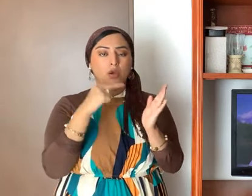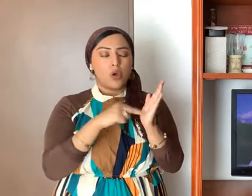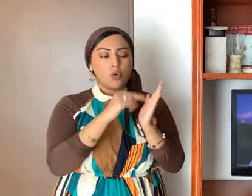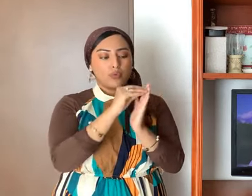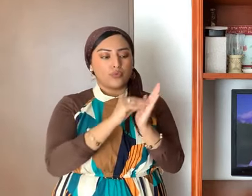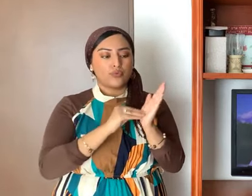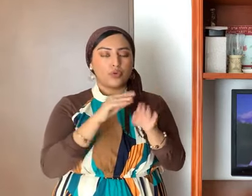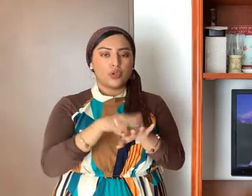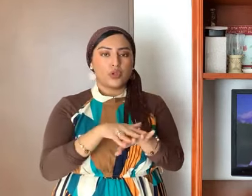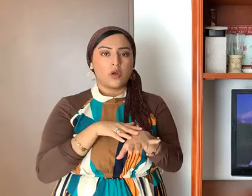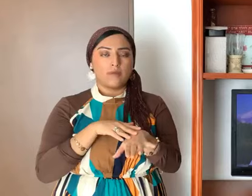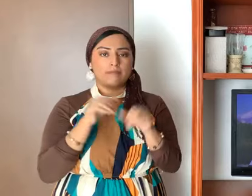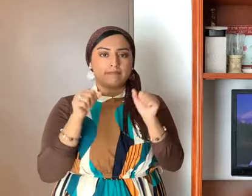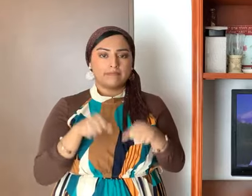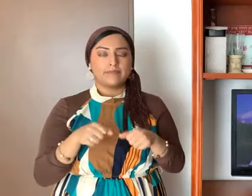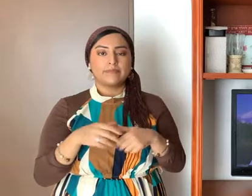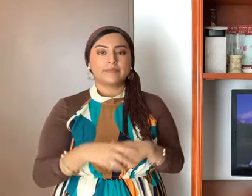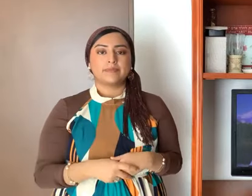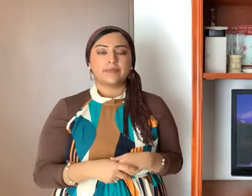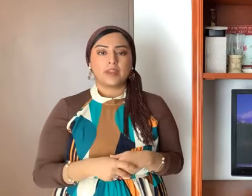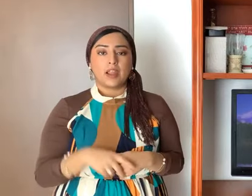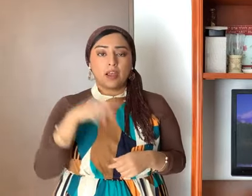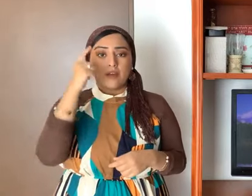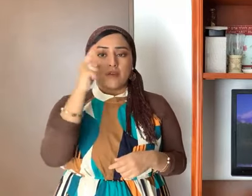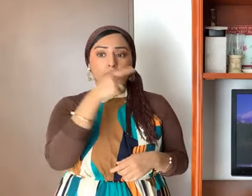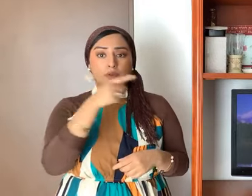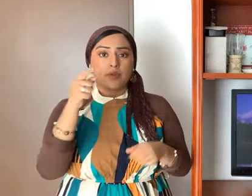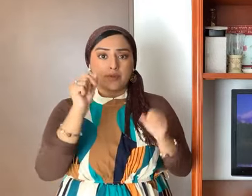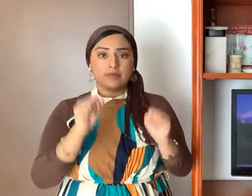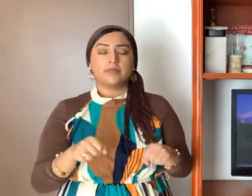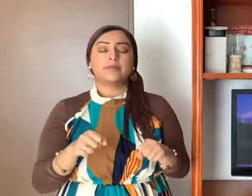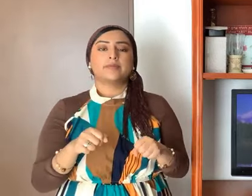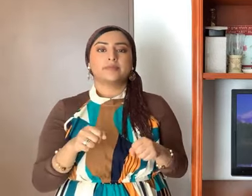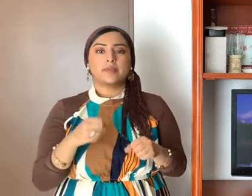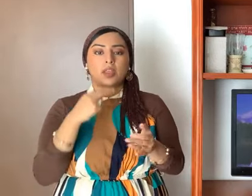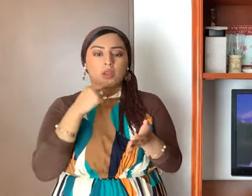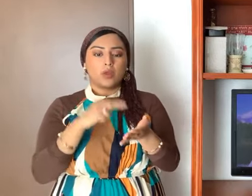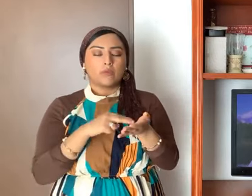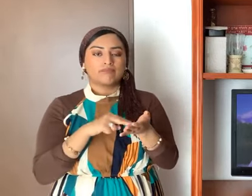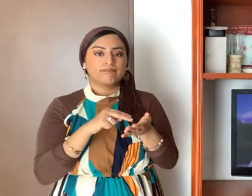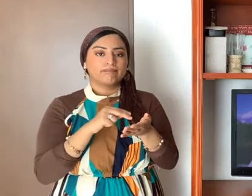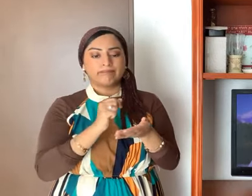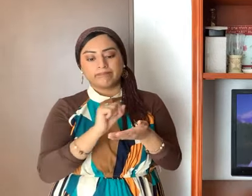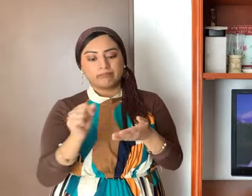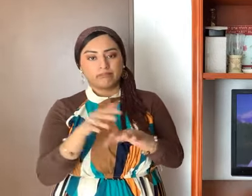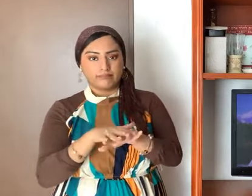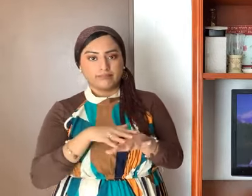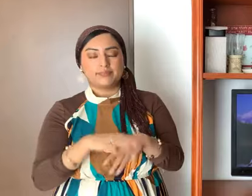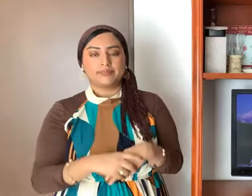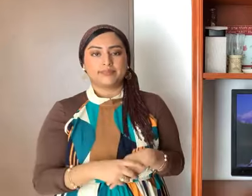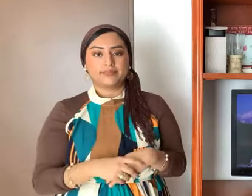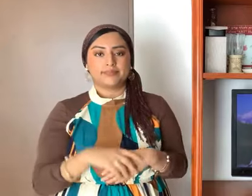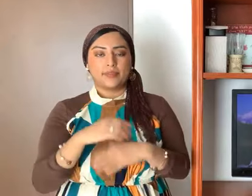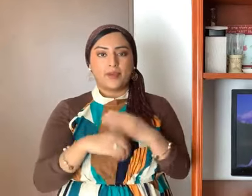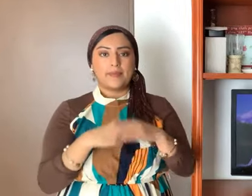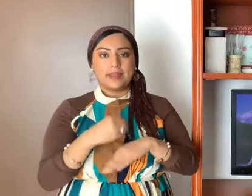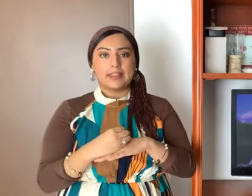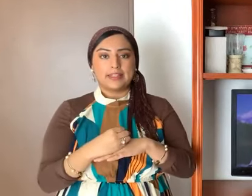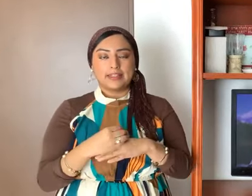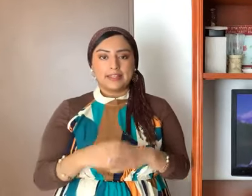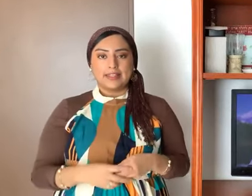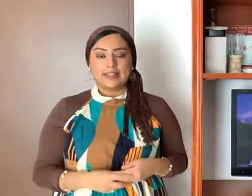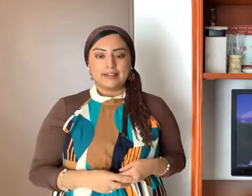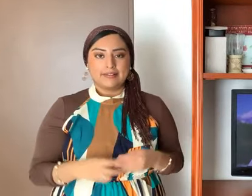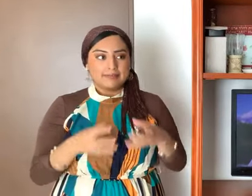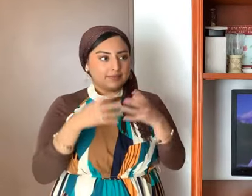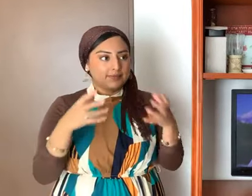canal de YouTube Shalom 132 para que así ustedes puedan hacer sus apuntes con calma. Amén. Que si no, no nos da tiempo,